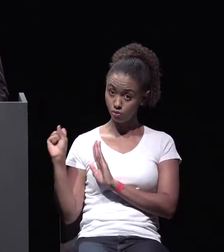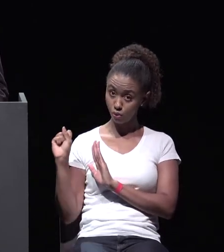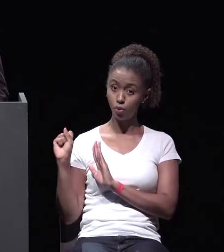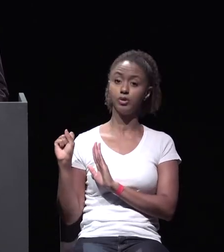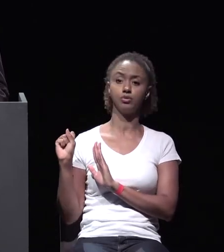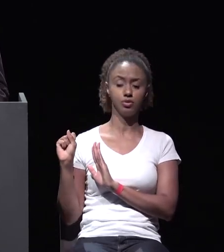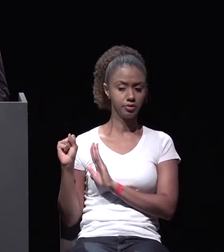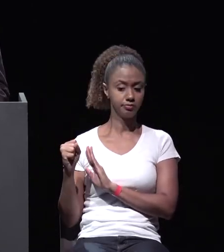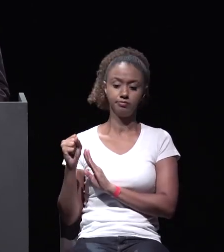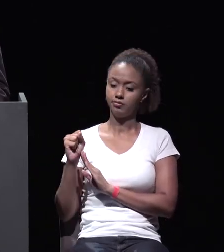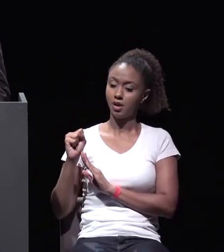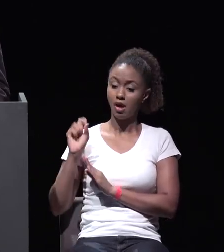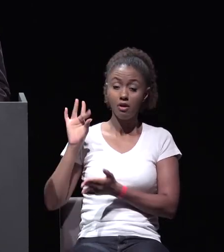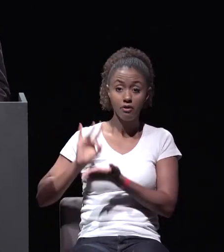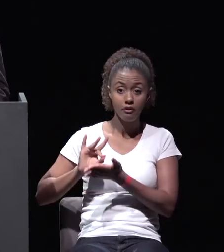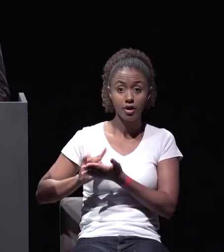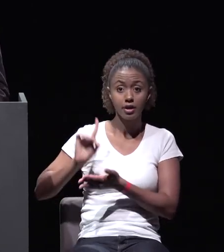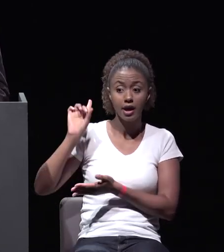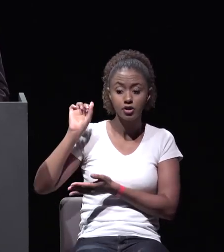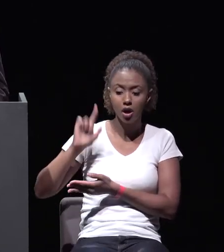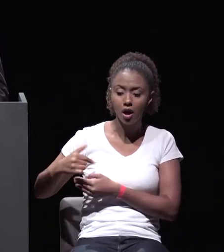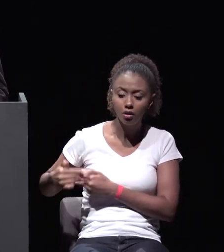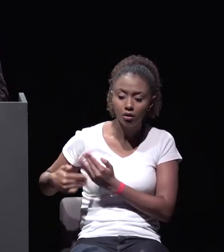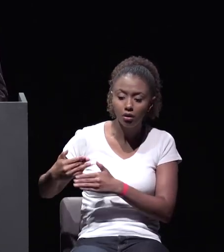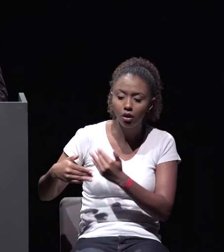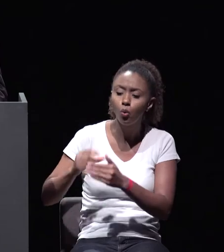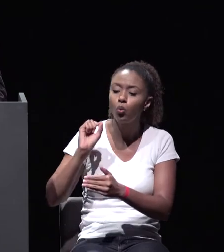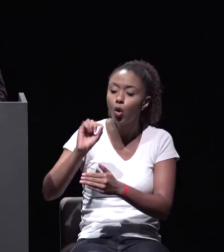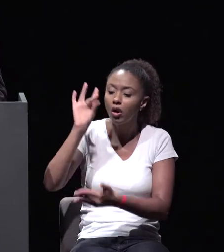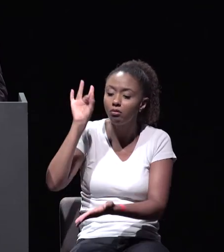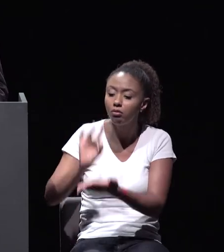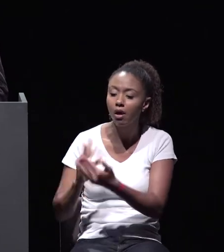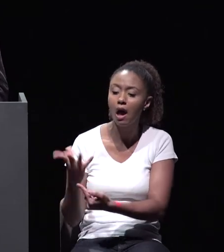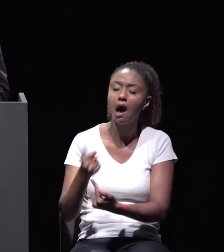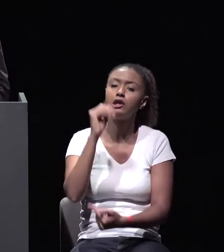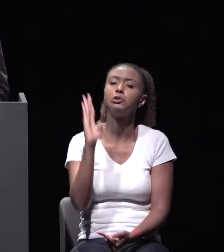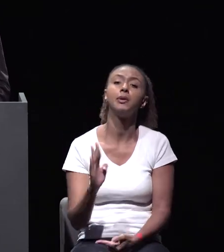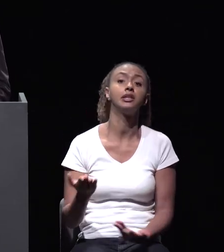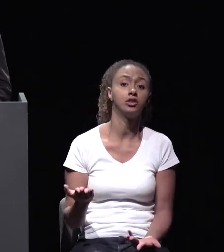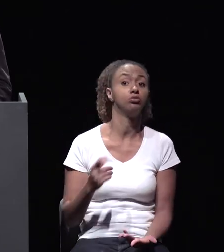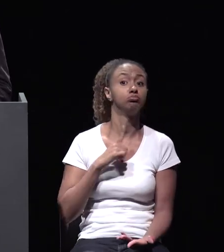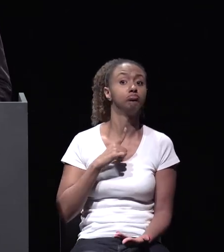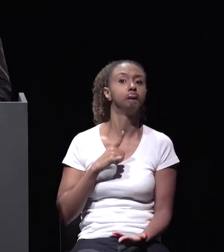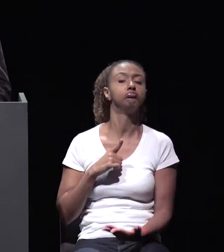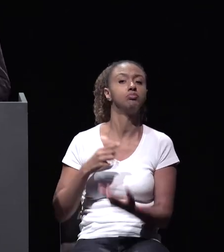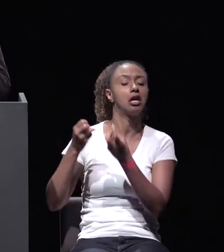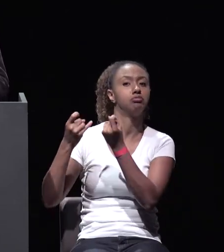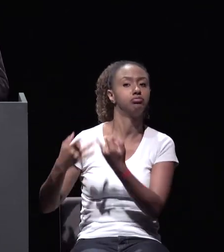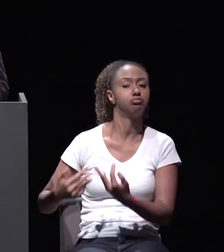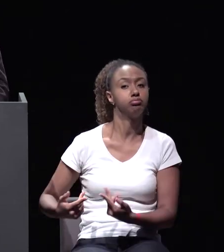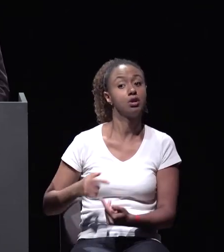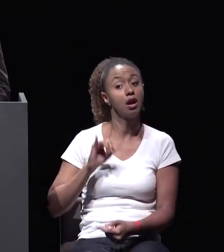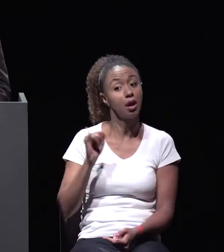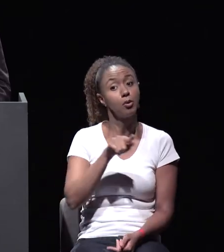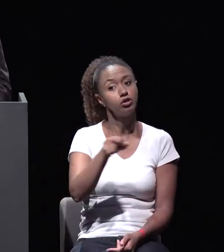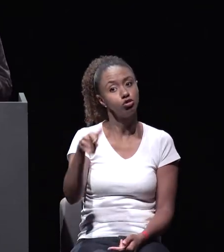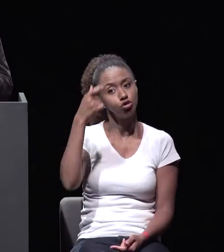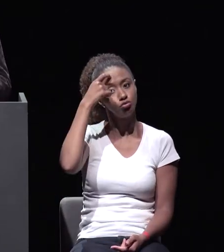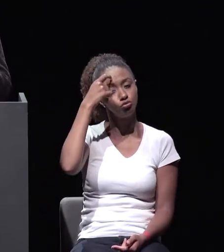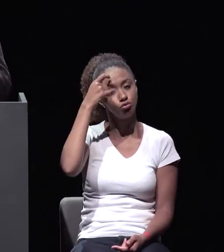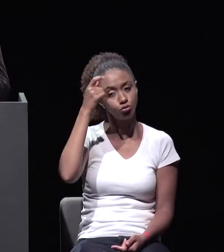inclusive na definição do que veio a ser a origem da tim brasil certo é um ponto também pra que a gente tem a consciência